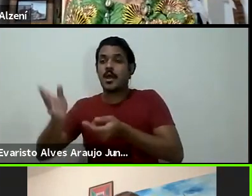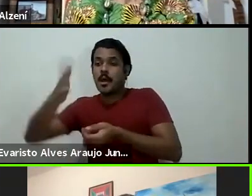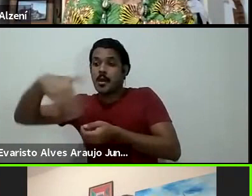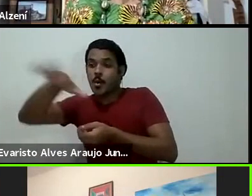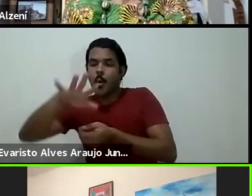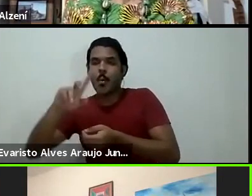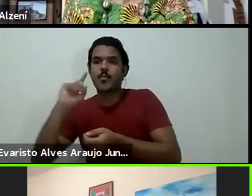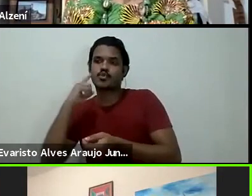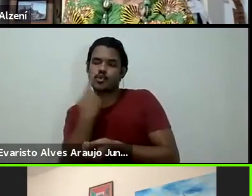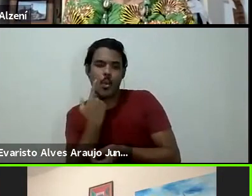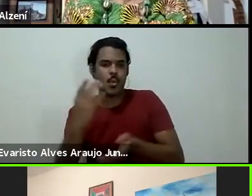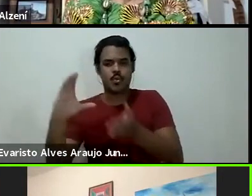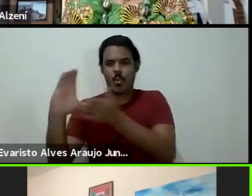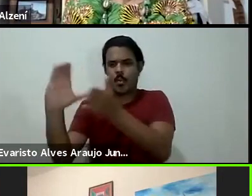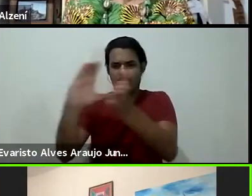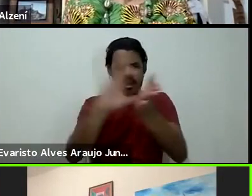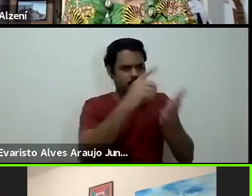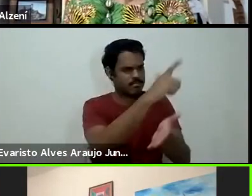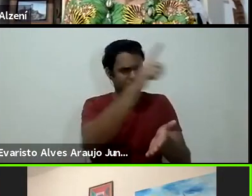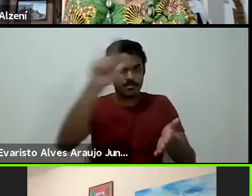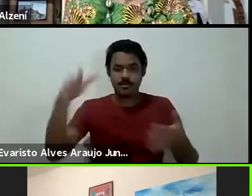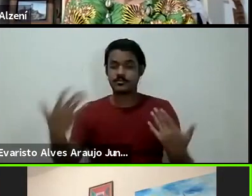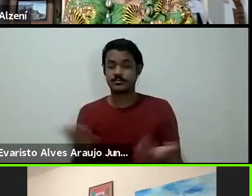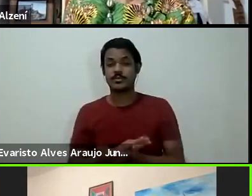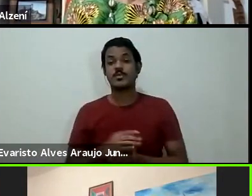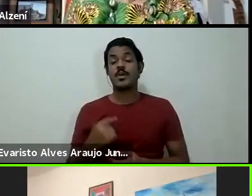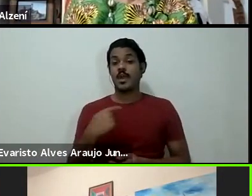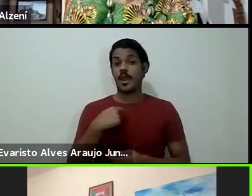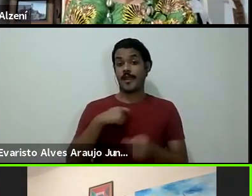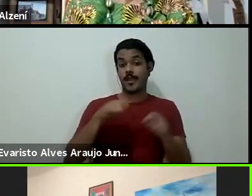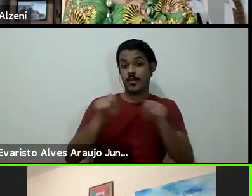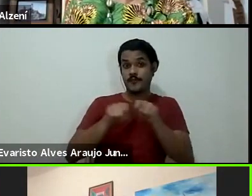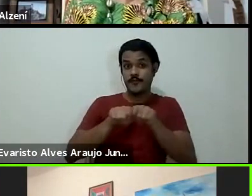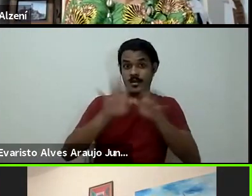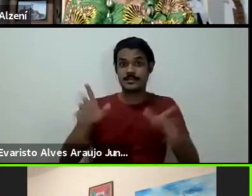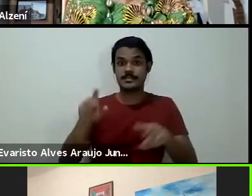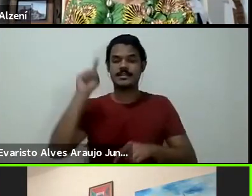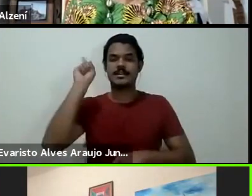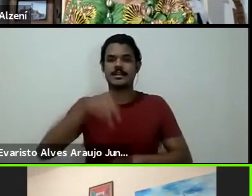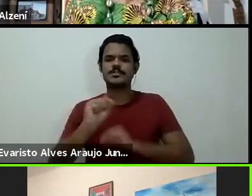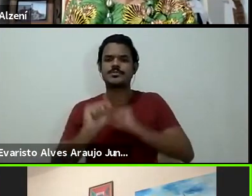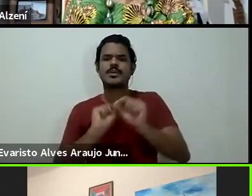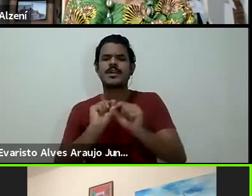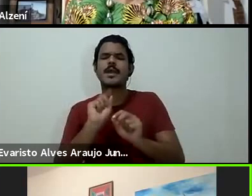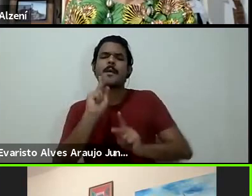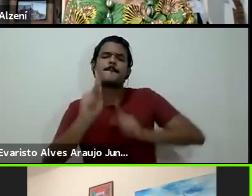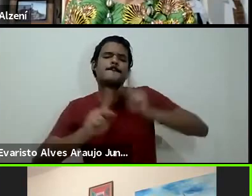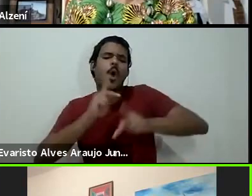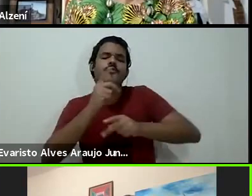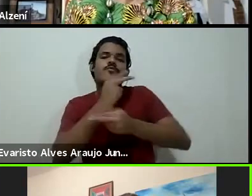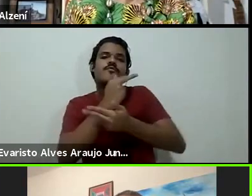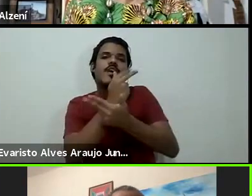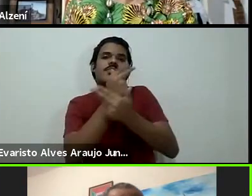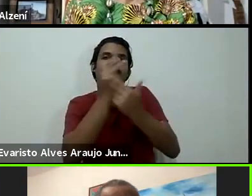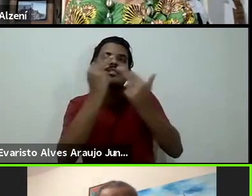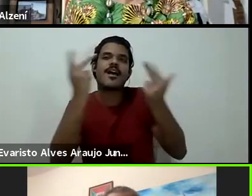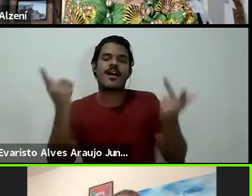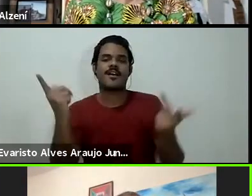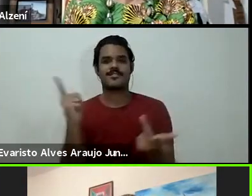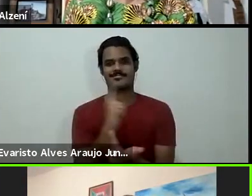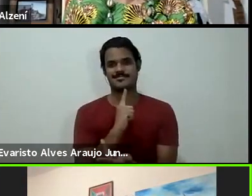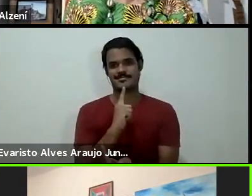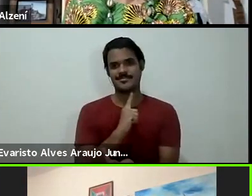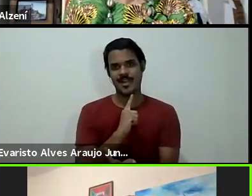faço isso, eu entendo que tenho públicos diversos. E, às vezes, isso não